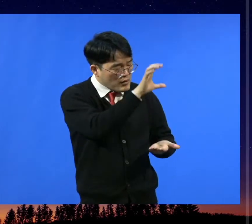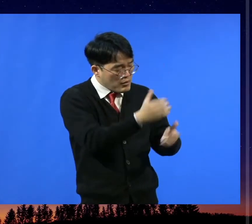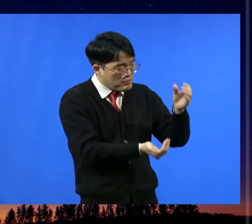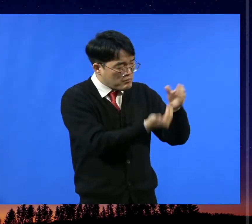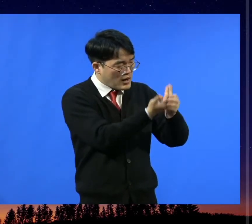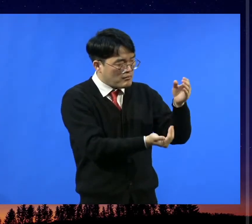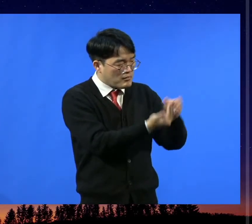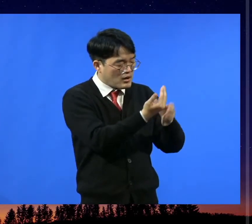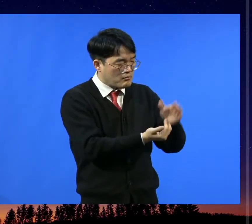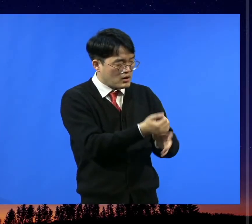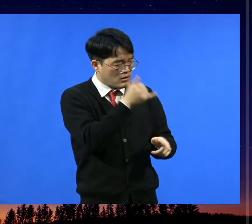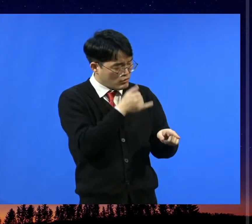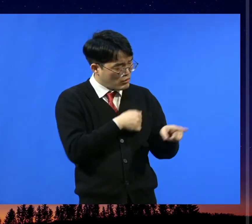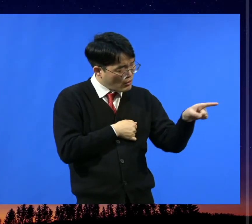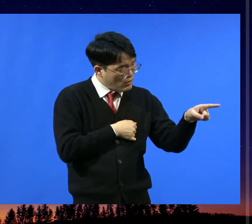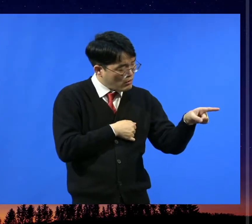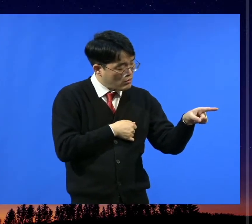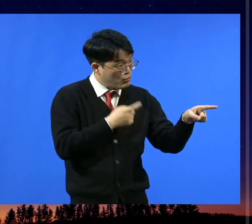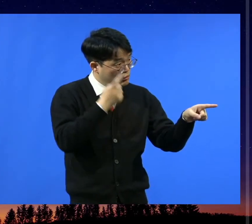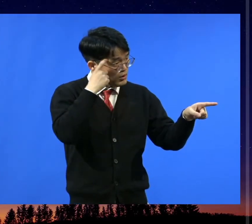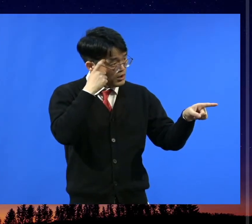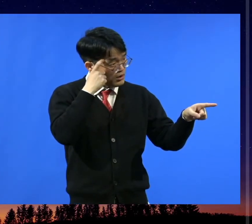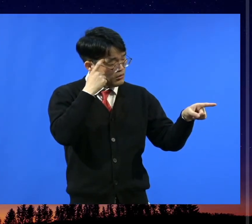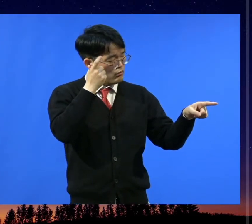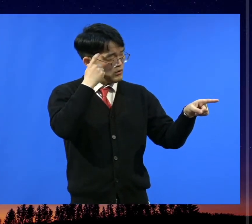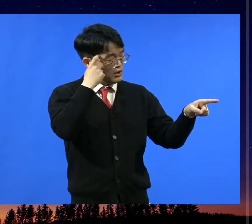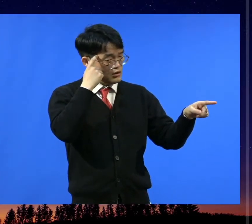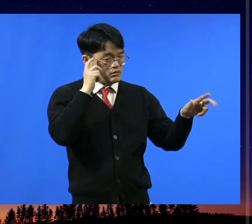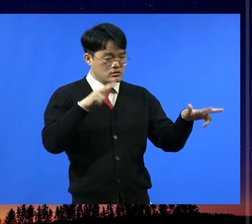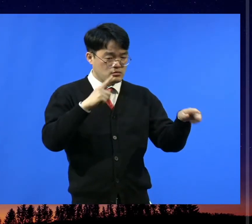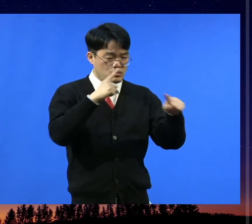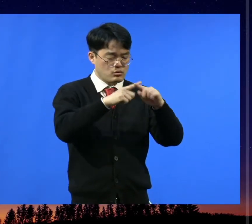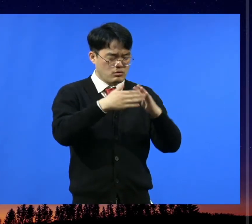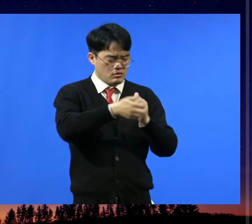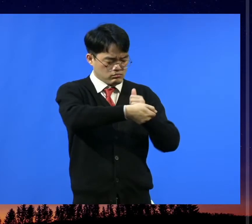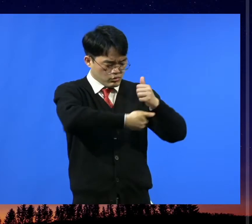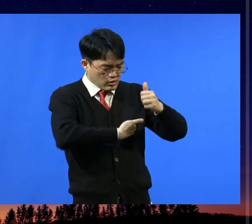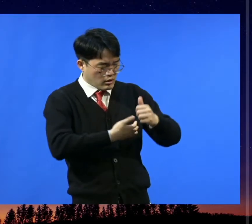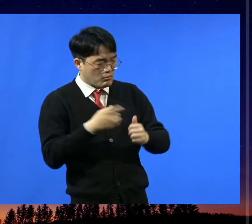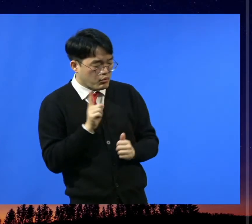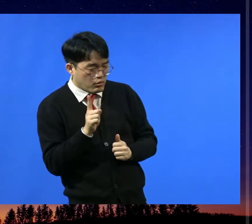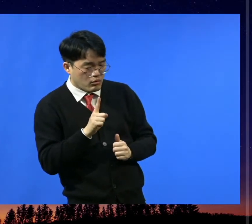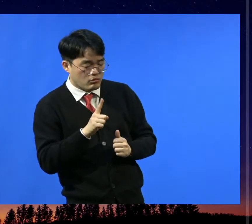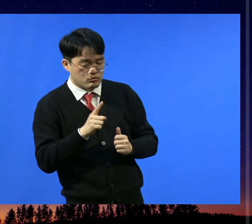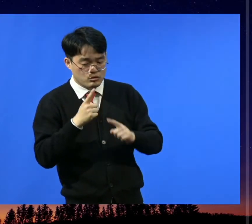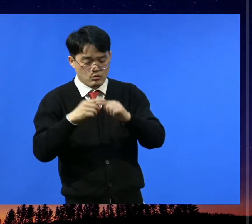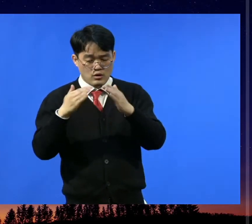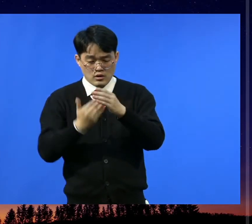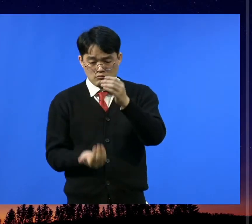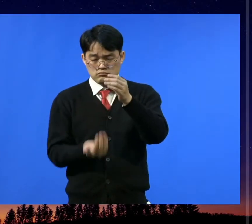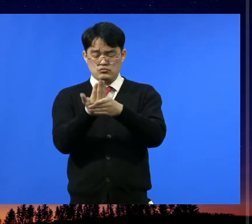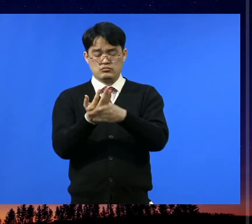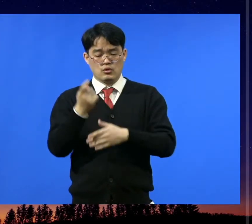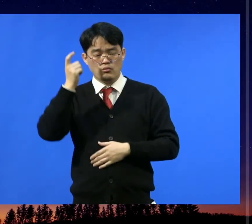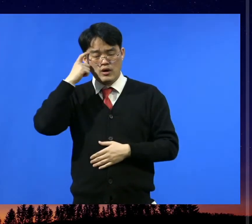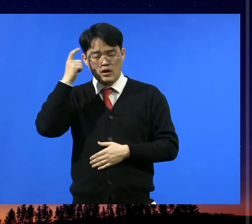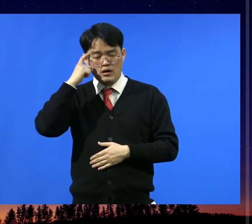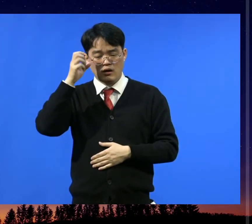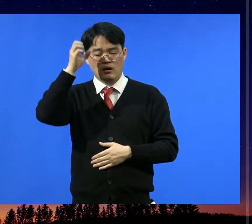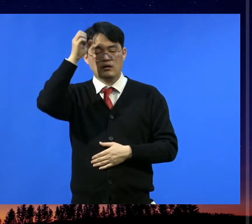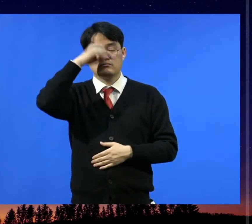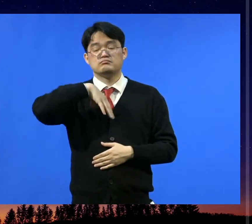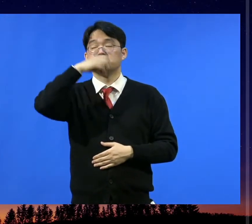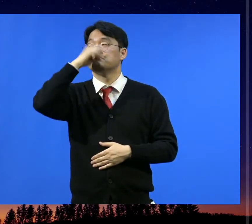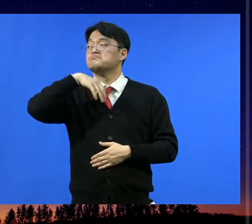일들이 있다면 그런 것들이 왜, 또 우리 교회 안에서 어떤 일들이 일어나면 그런 것들을 통해서 그냥 두리뭉실해서 기도하지